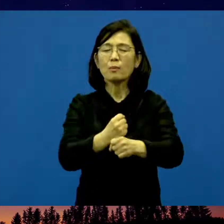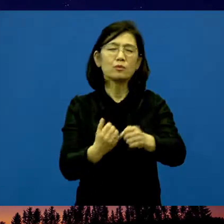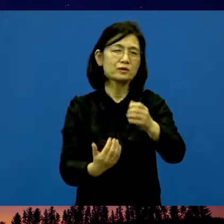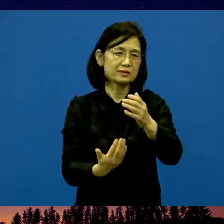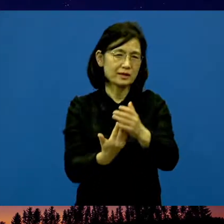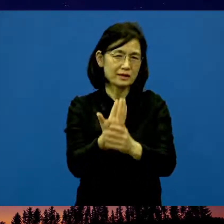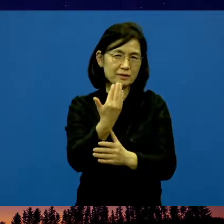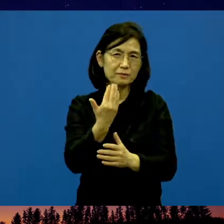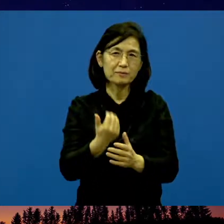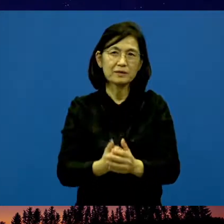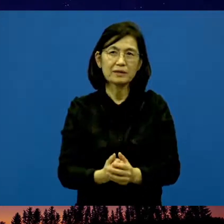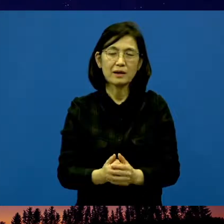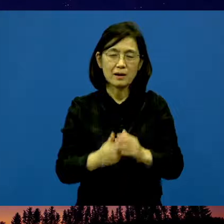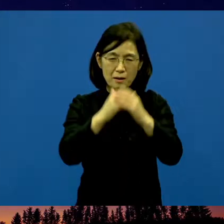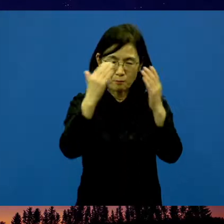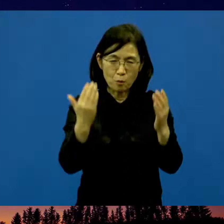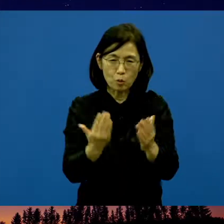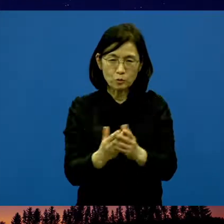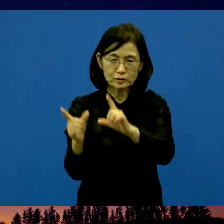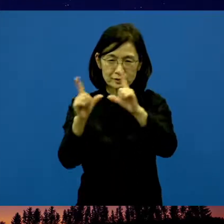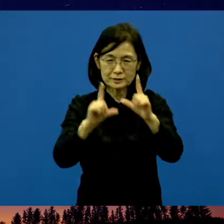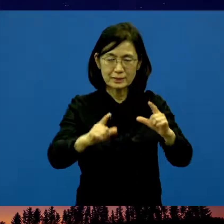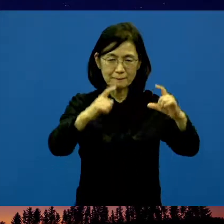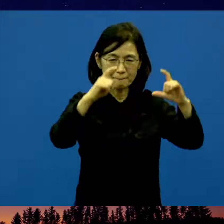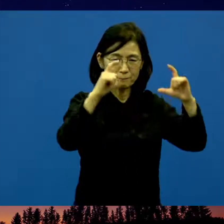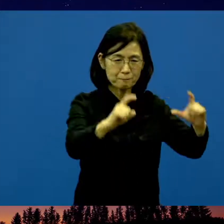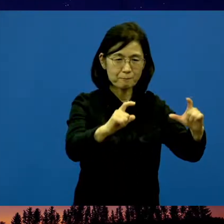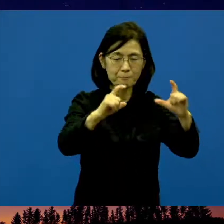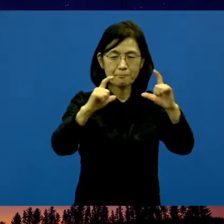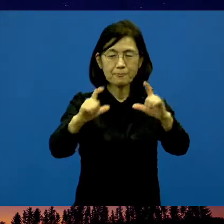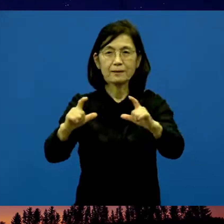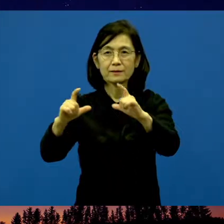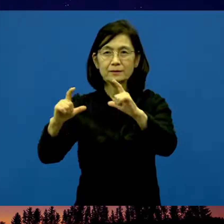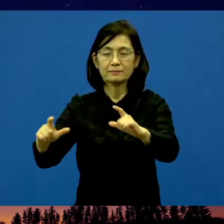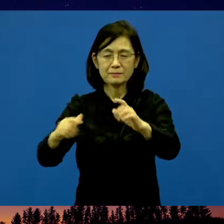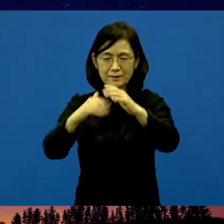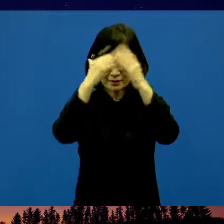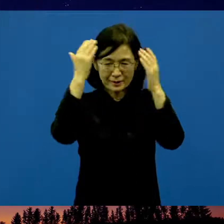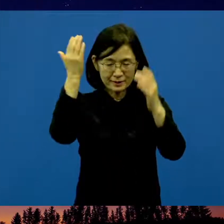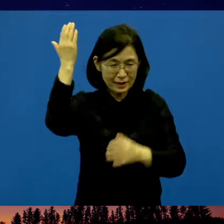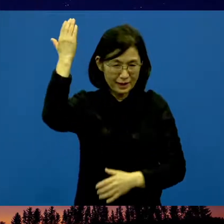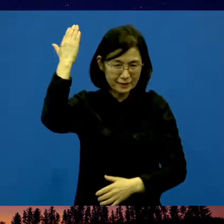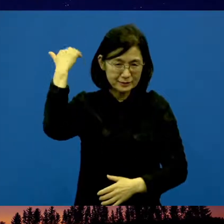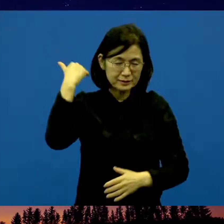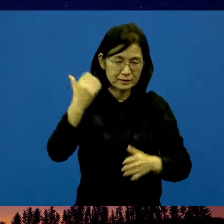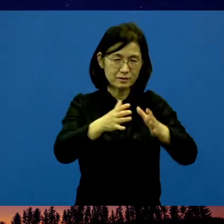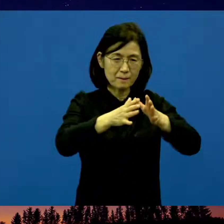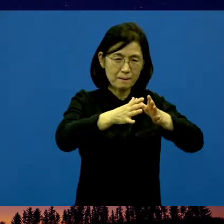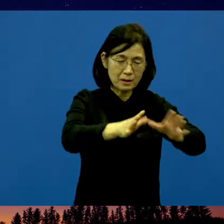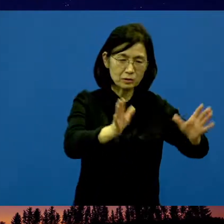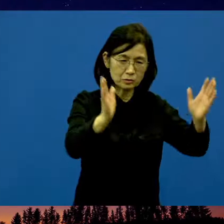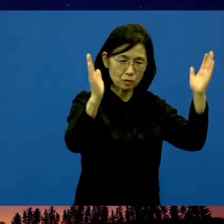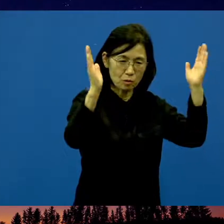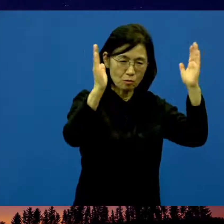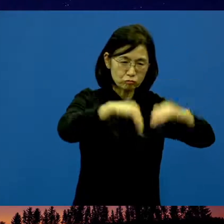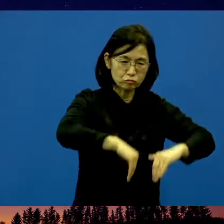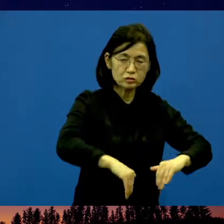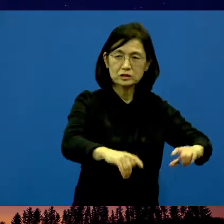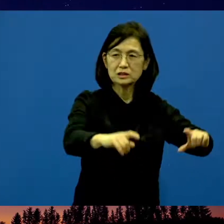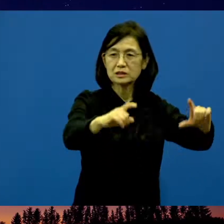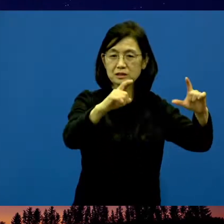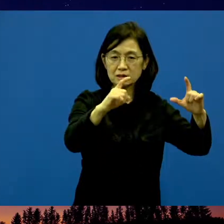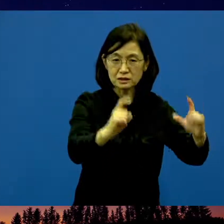홀리스틱이라. 전 영역 속에서 우리의 삶에 옛날에 망가지고 깨어지고 무너졌던 영역들을